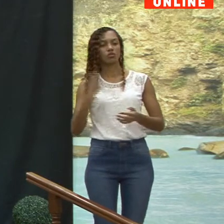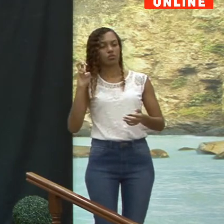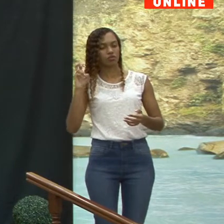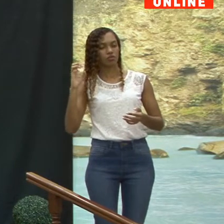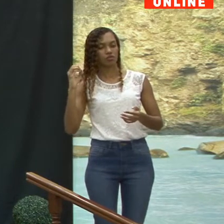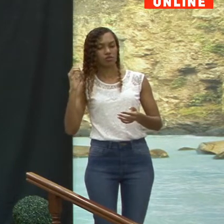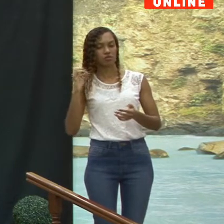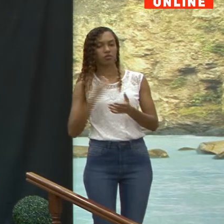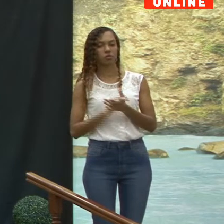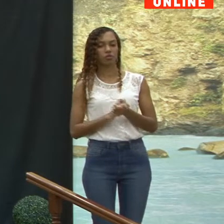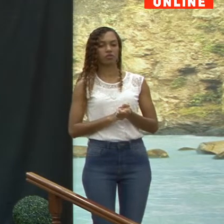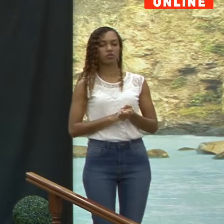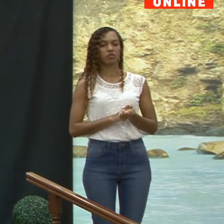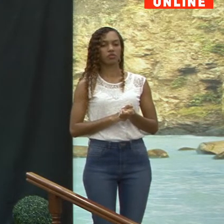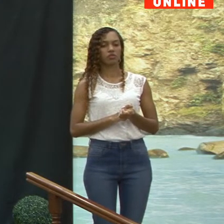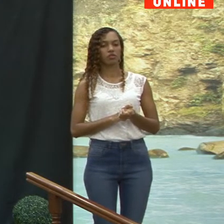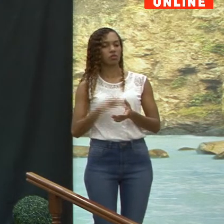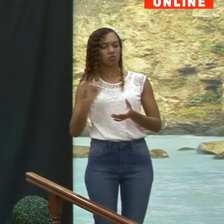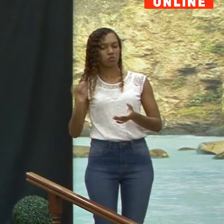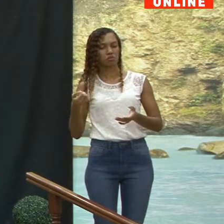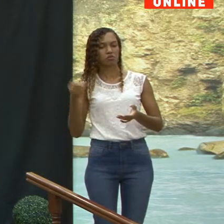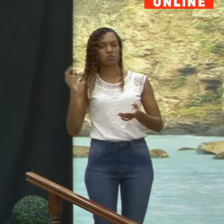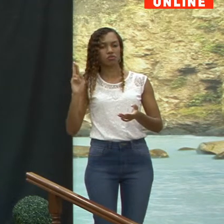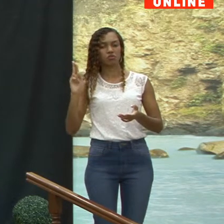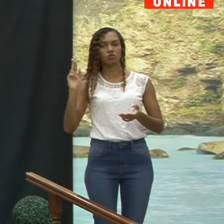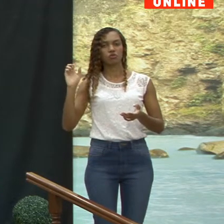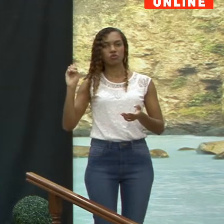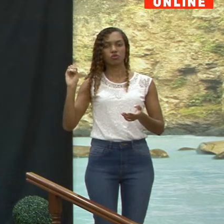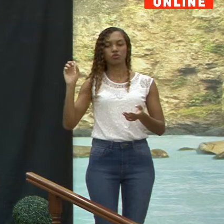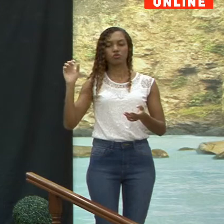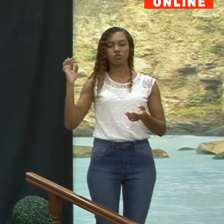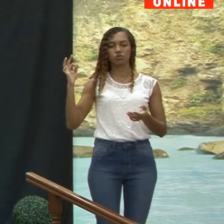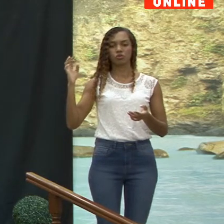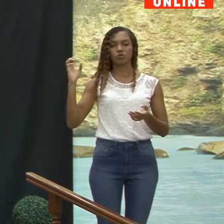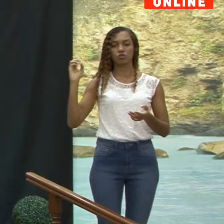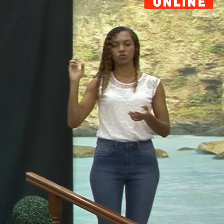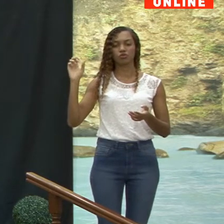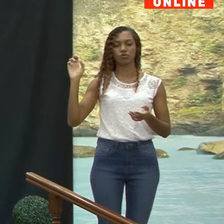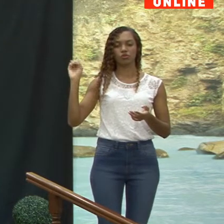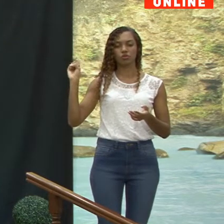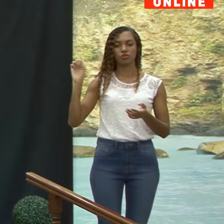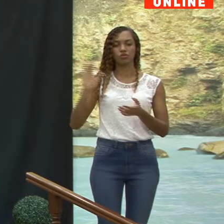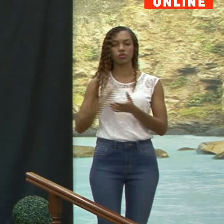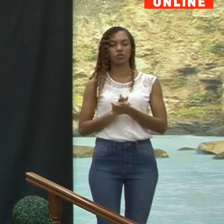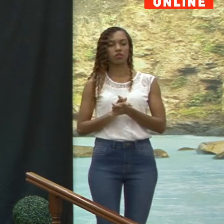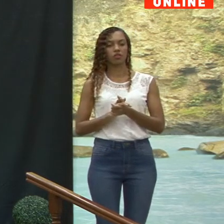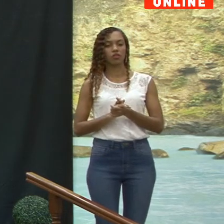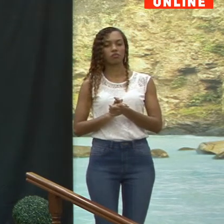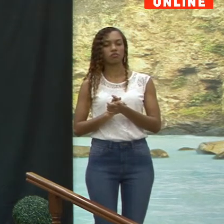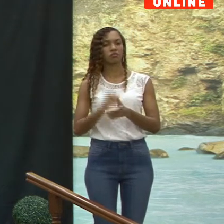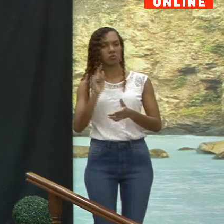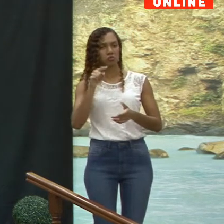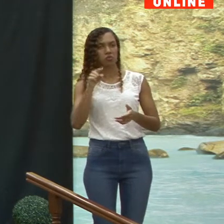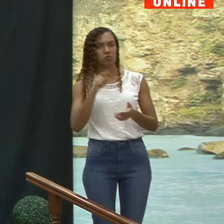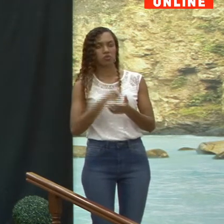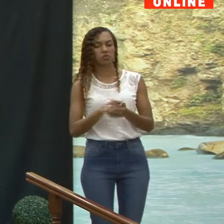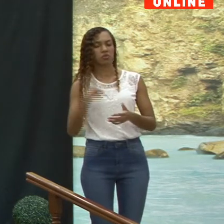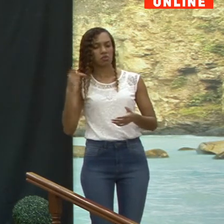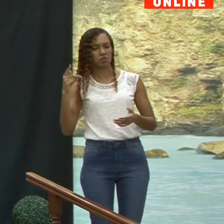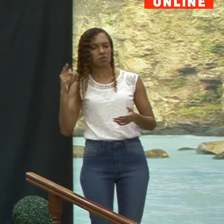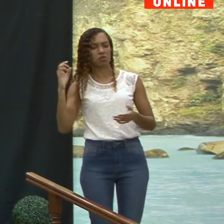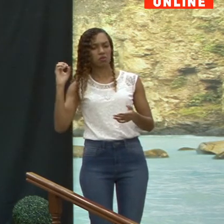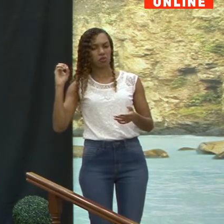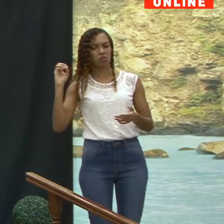pouparás aquela cidade? E Deus fala: por amor de 50, eu vou poupar. Agora ele percebe que talvez não